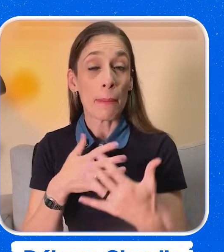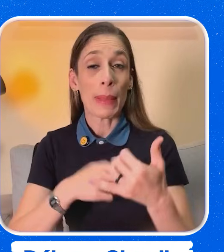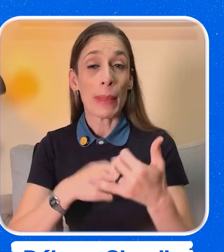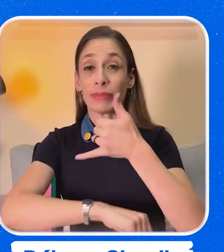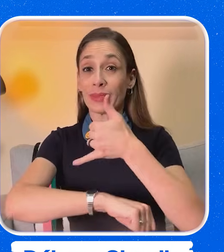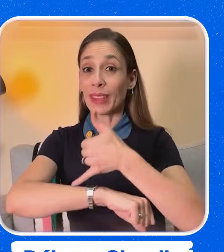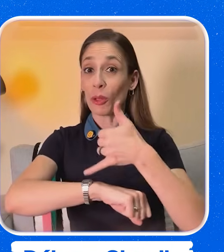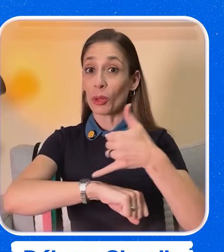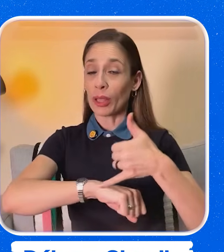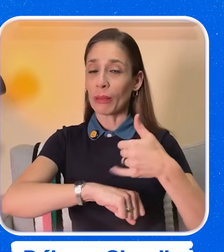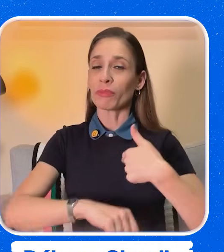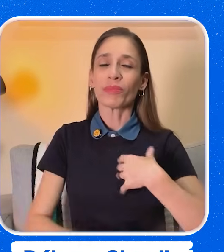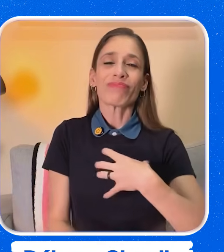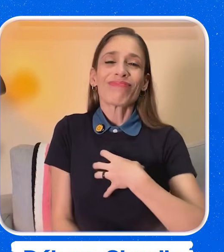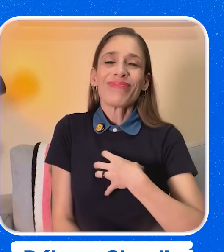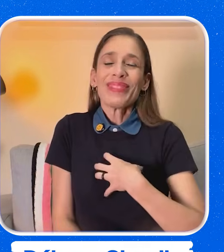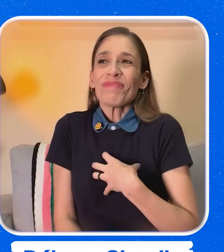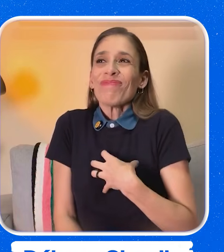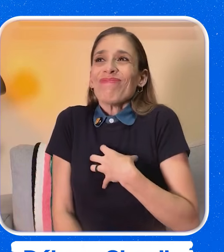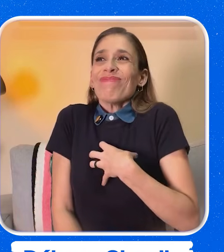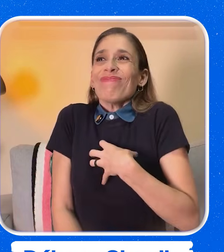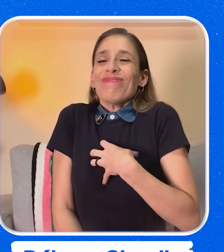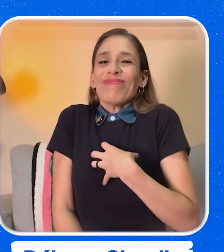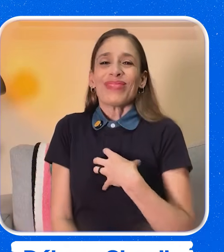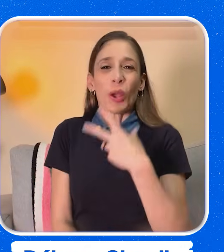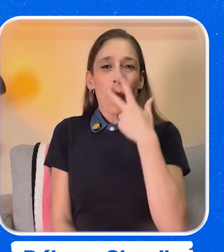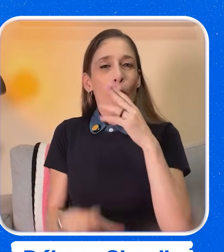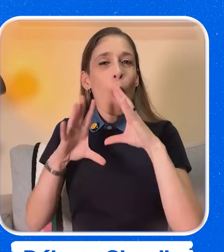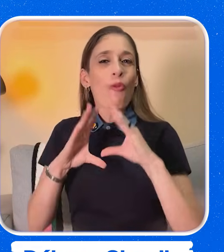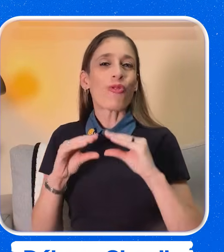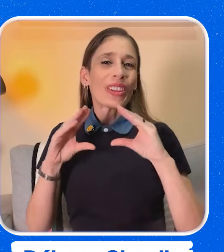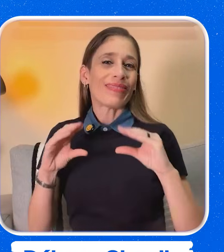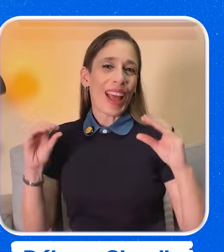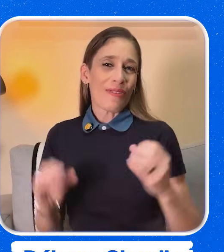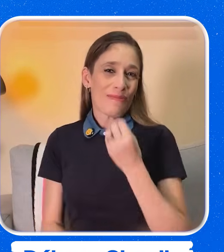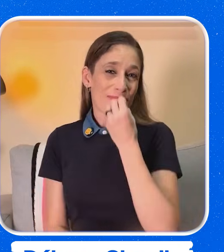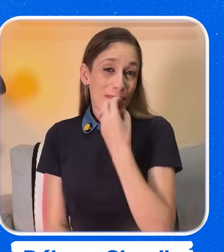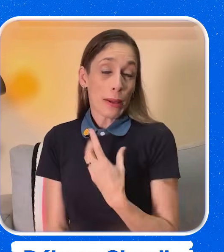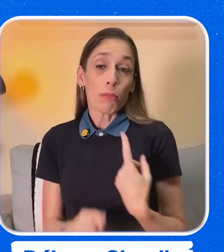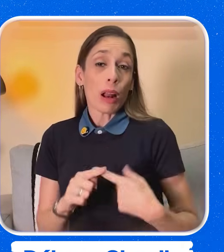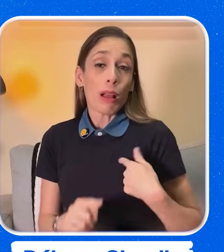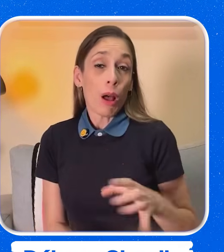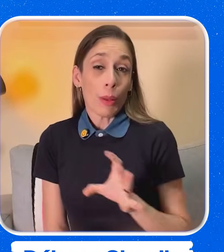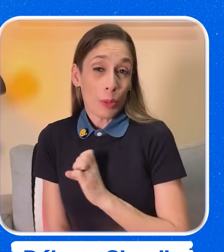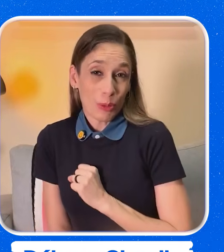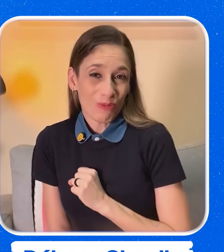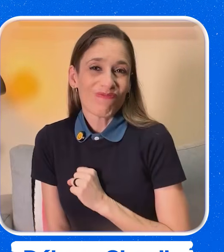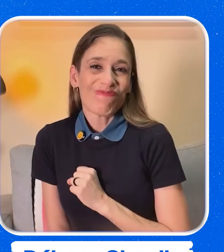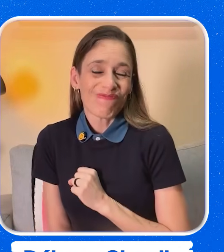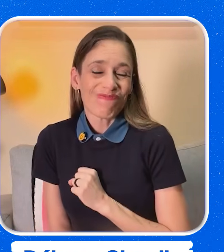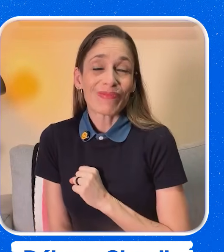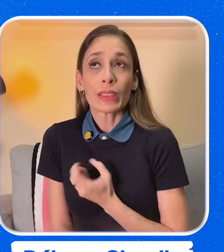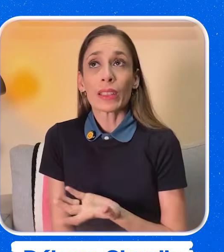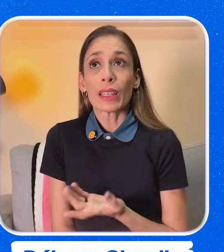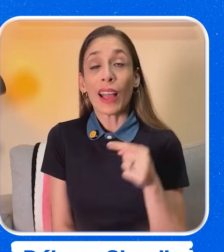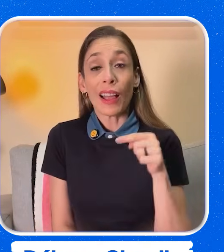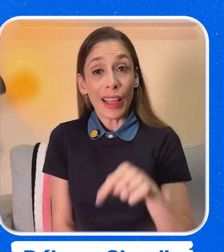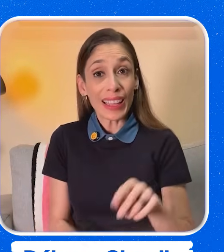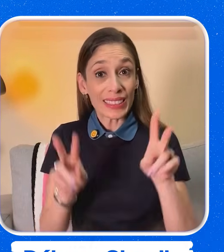muito confortável, porque são assuntos que eu amo, né? E eles se conectam